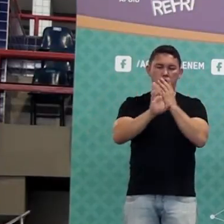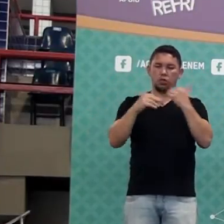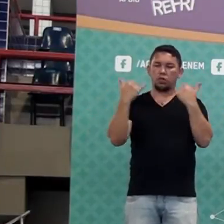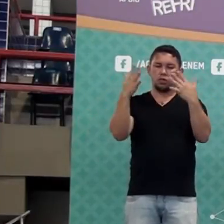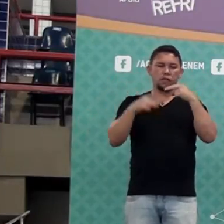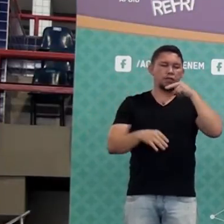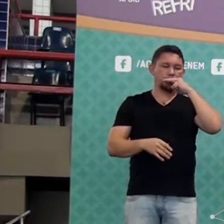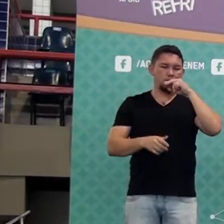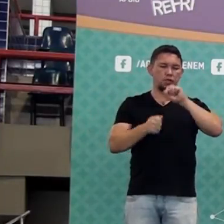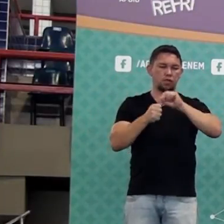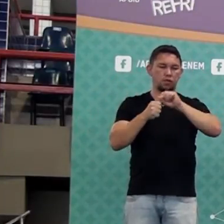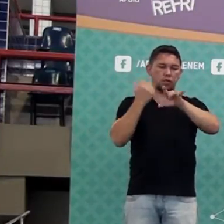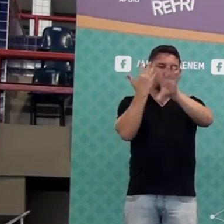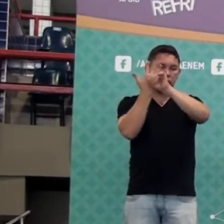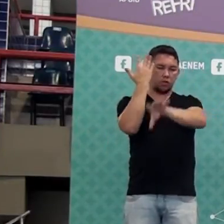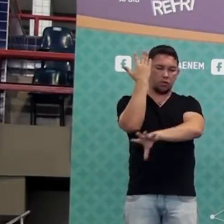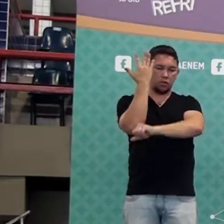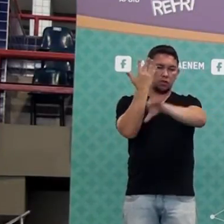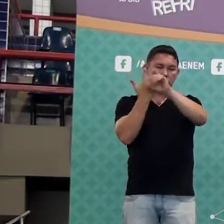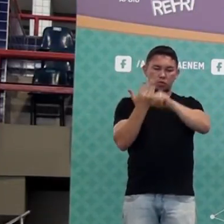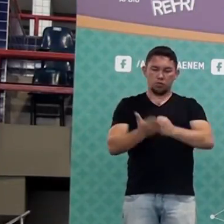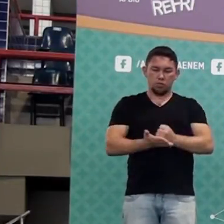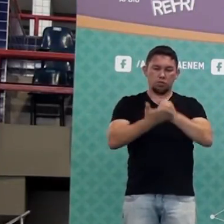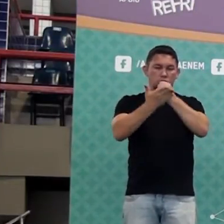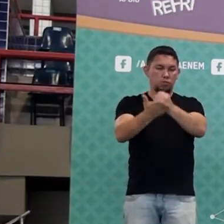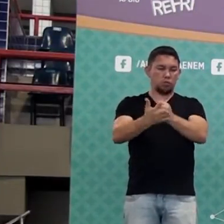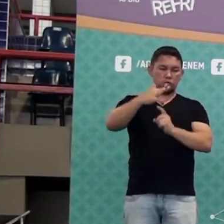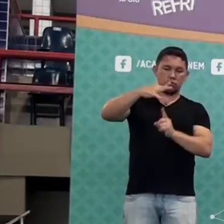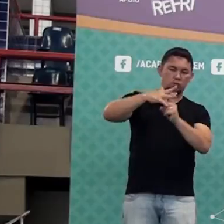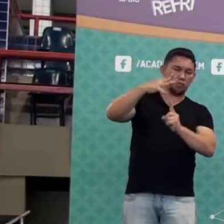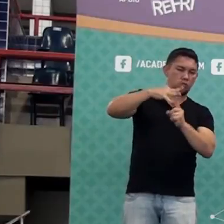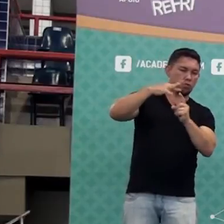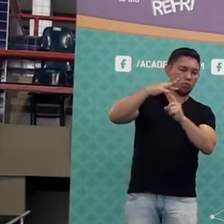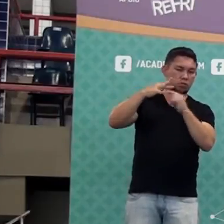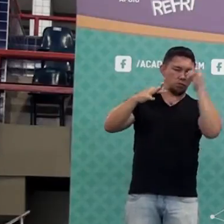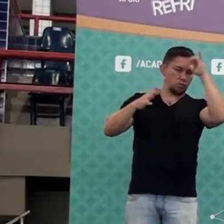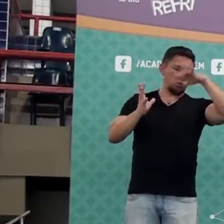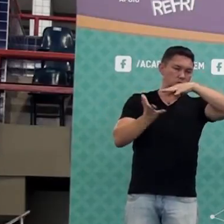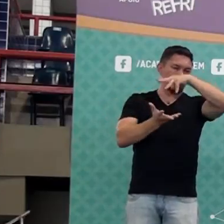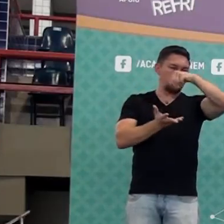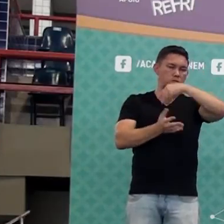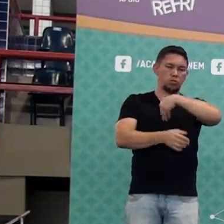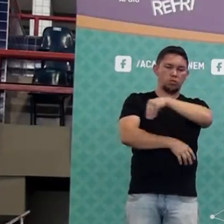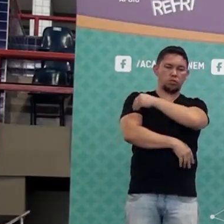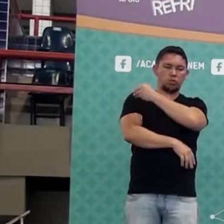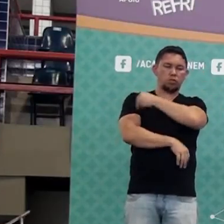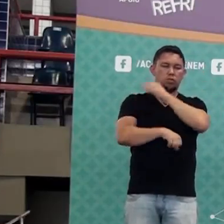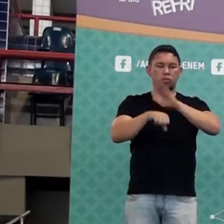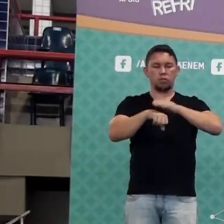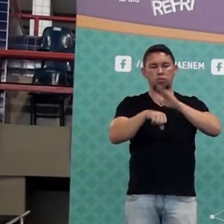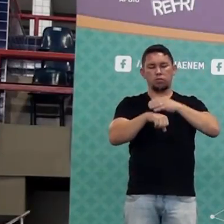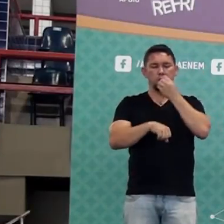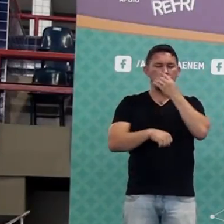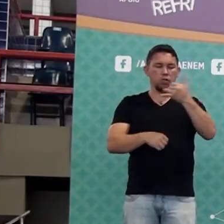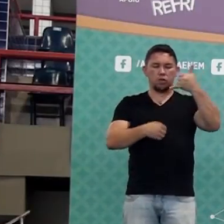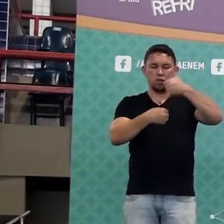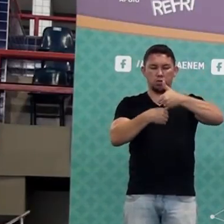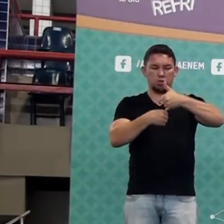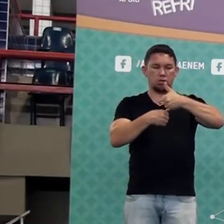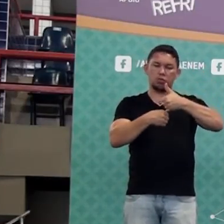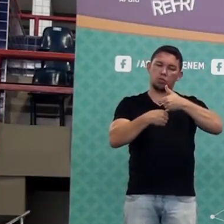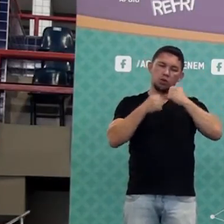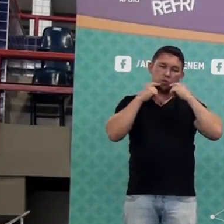fotossíntese. Então, em termos de contribuição de efeito estufa, o etanol é um ótimo combustível sob o ponto de